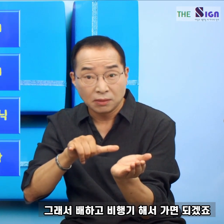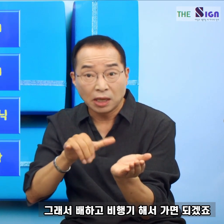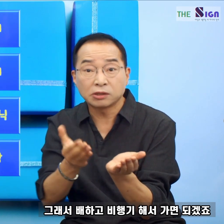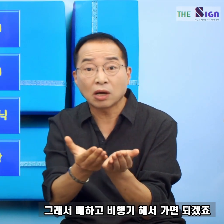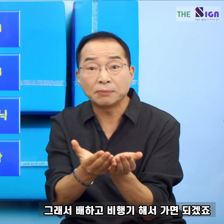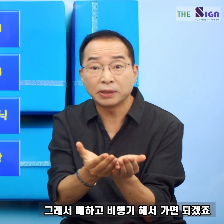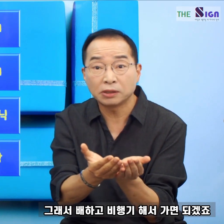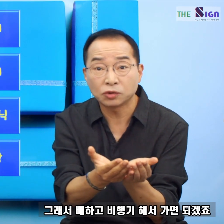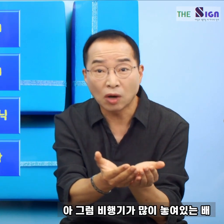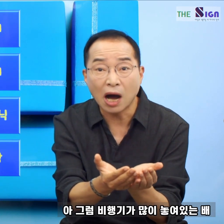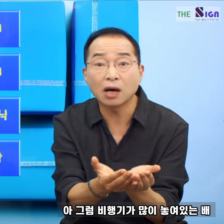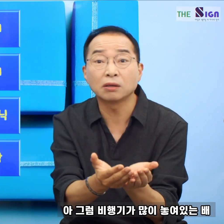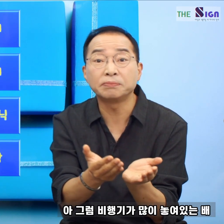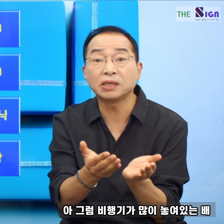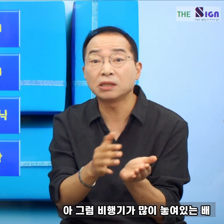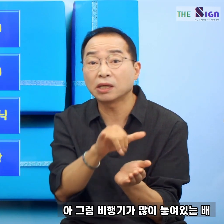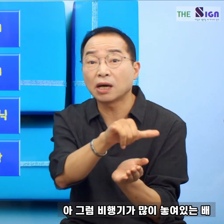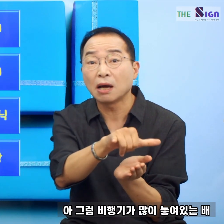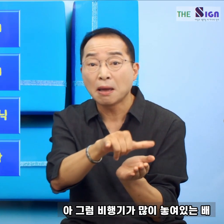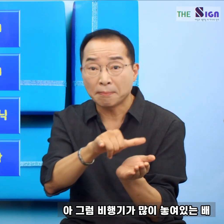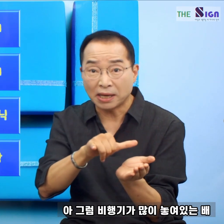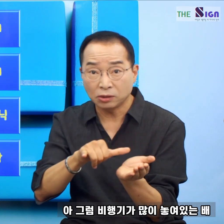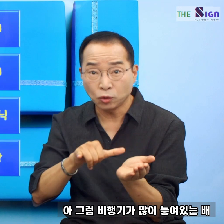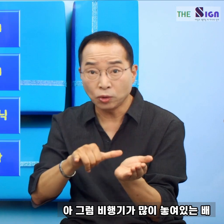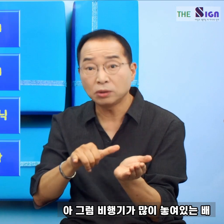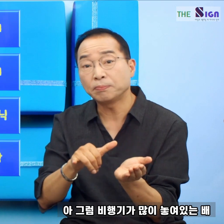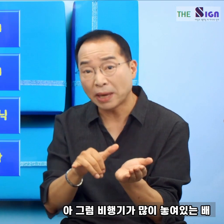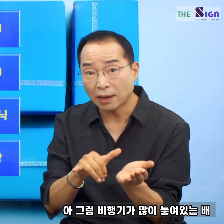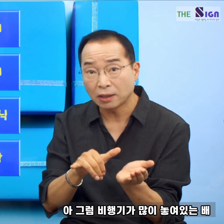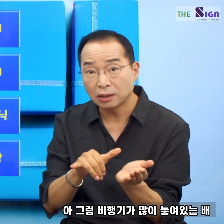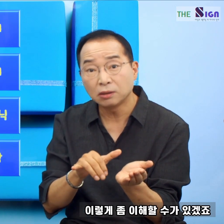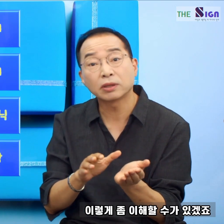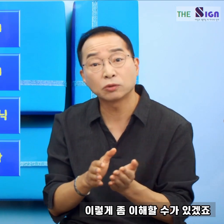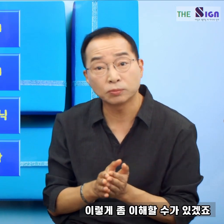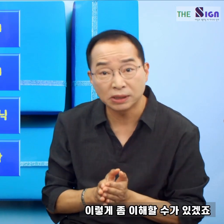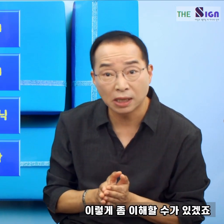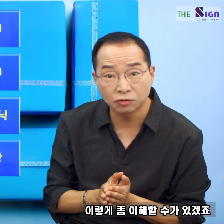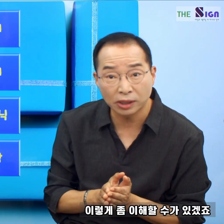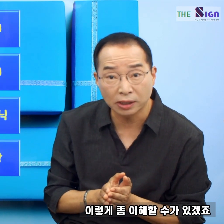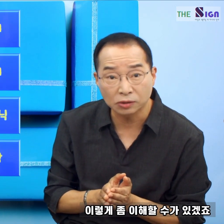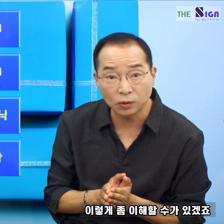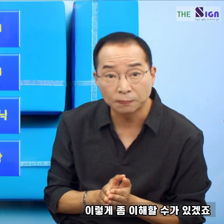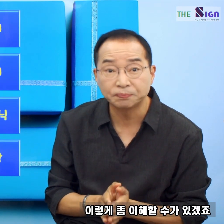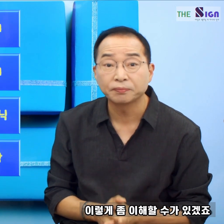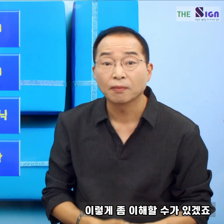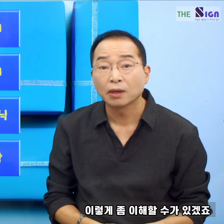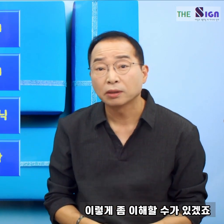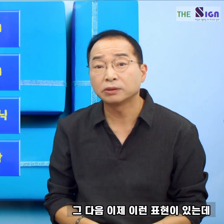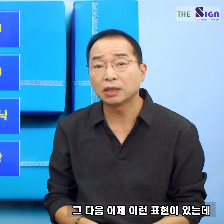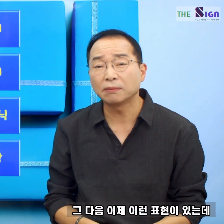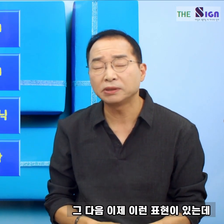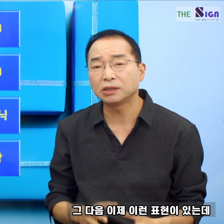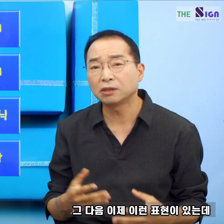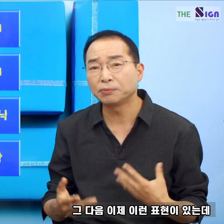해서 가면 되겠죠. 그럼 비행기가 많이 놓여 있는 배, 이렇게 좀 이해할 수가 있겠죠. 그 다음에 이제 이런 표현이